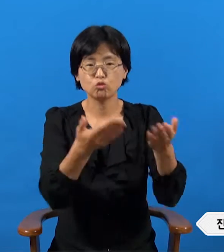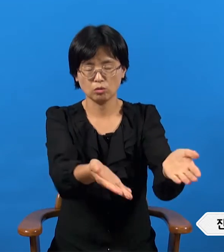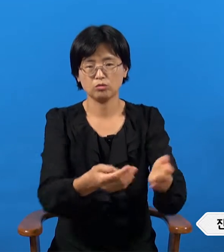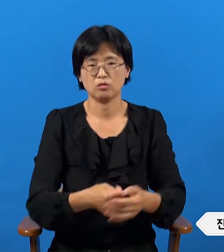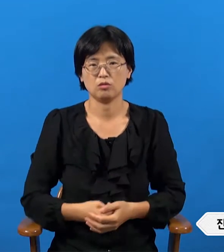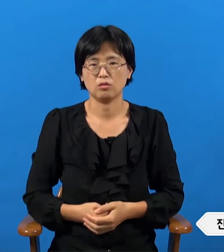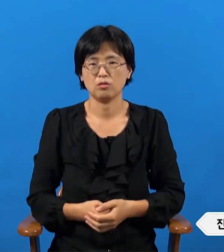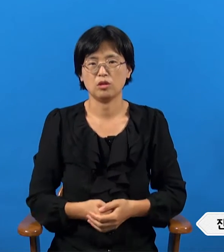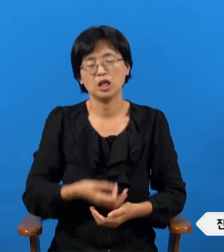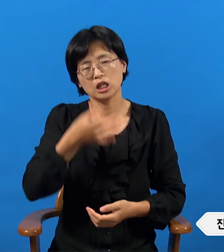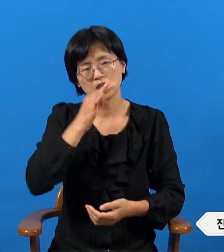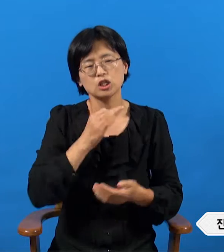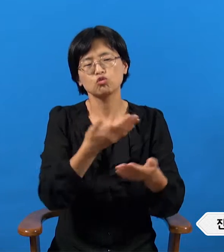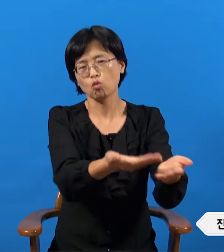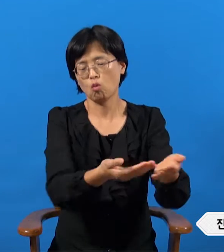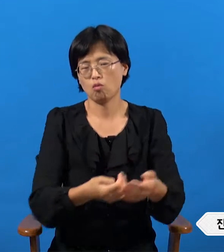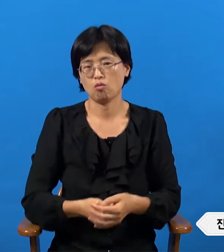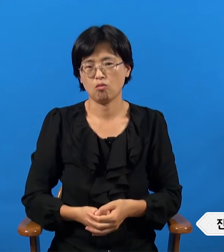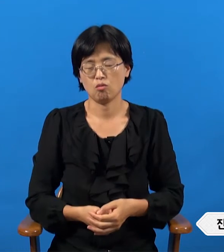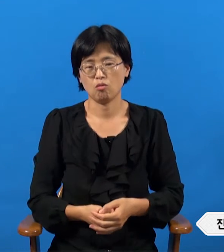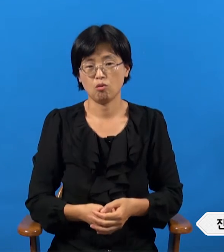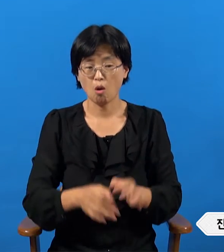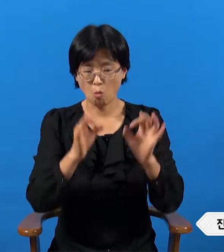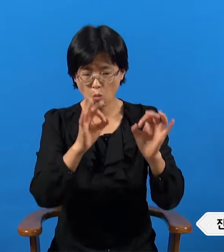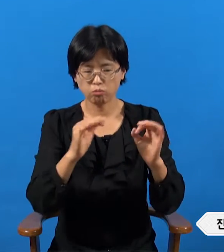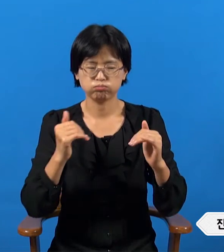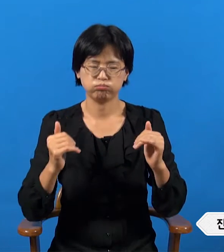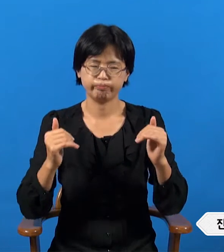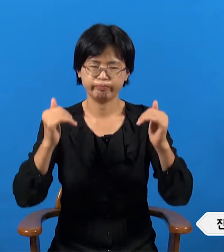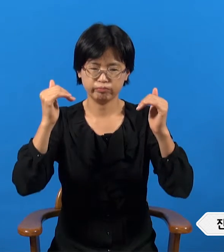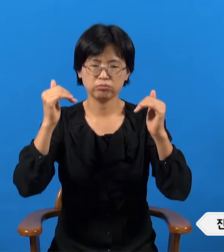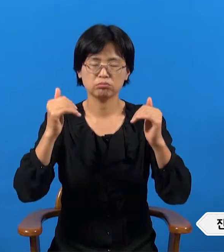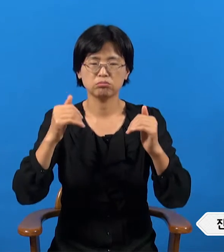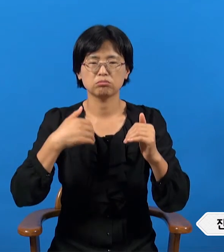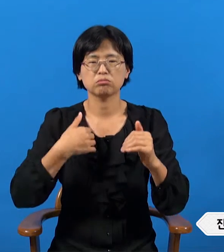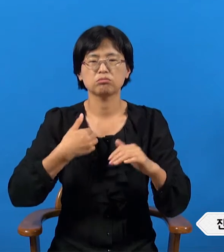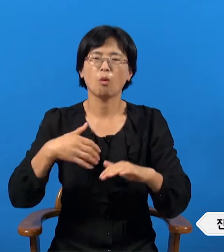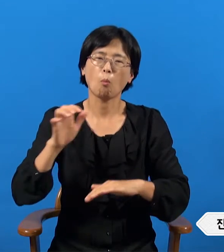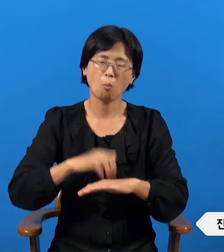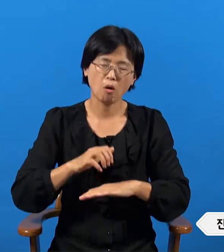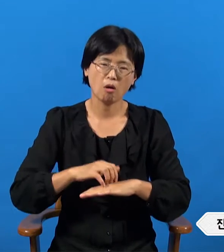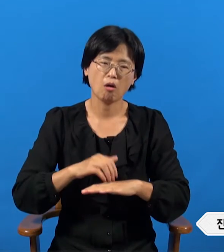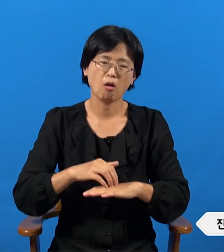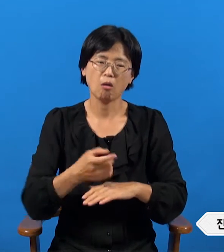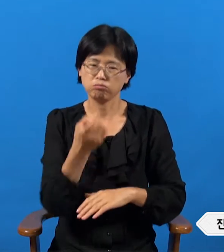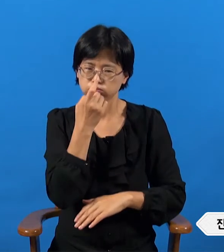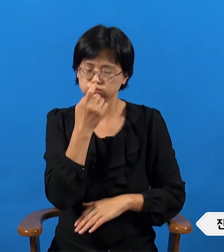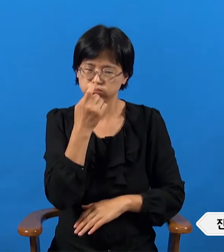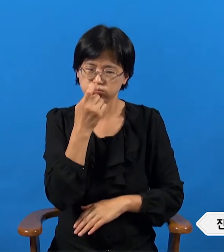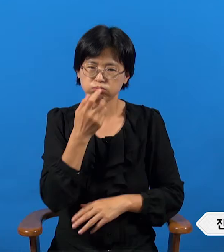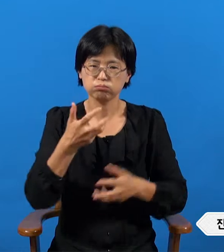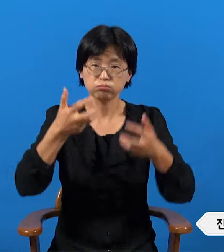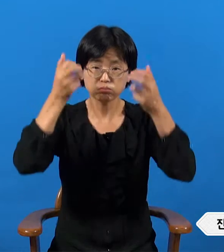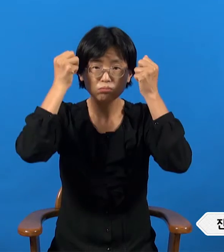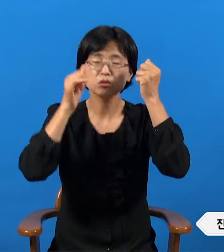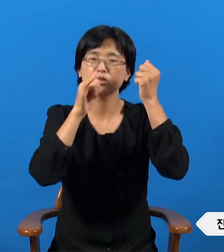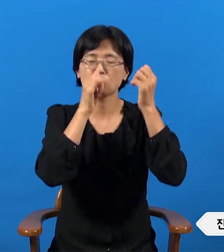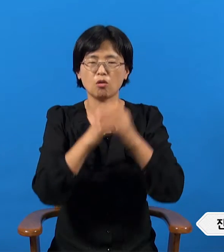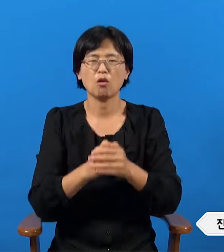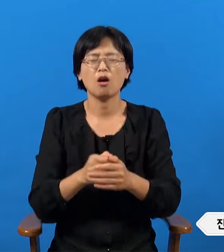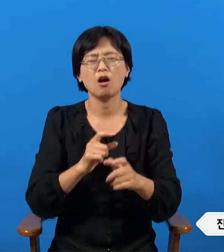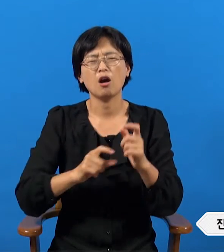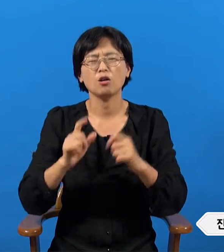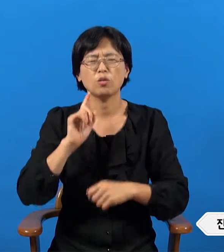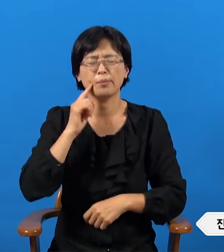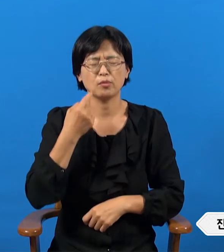좋은 베네핏들이 주어집니다. 우리는 그것들을 보고 자랐습니다. 훈련받았고 교육받았습니다. 그래서 내가